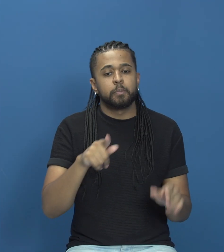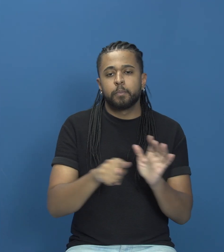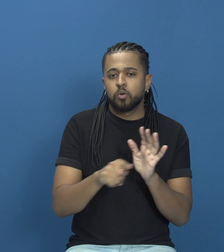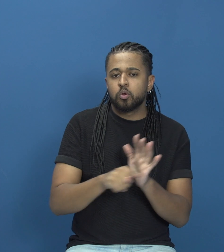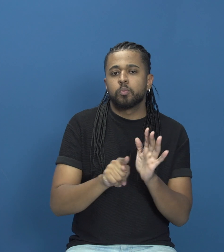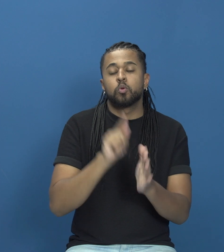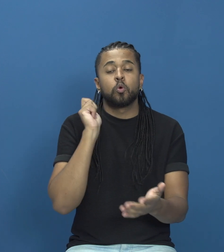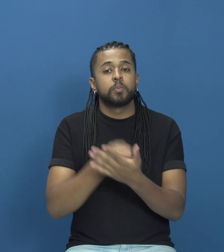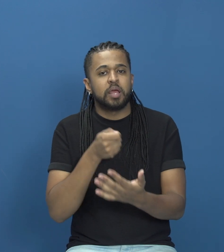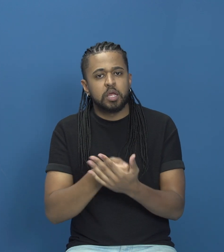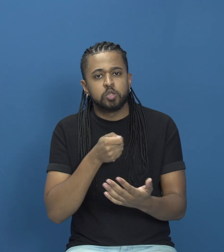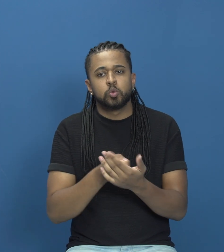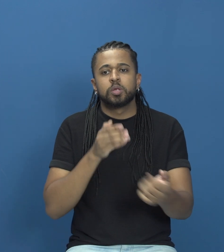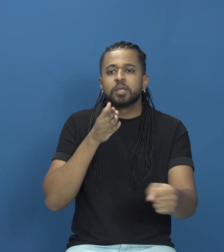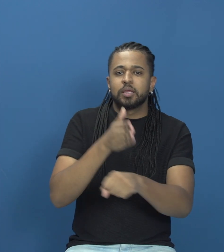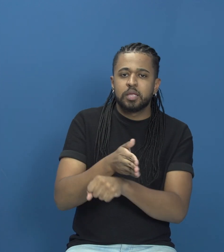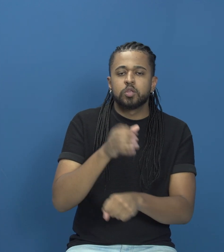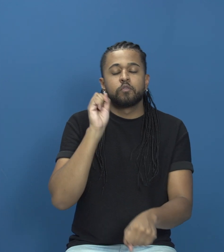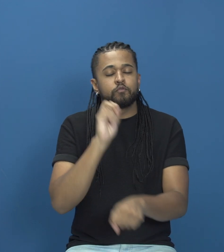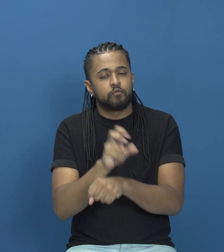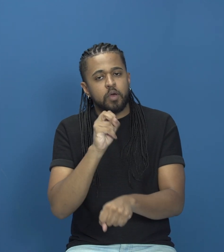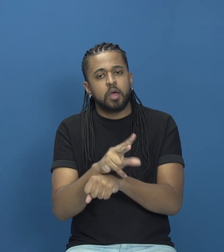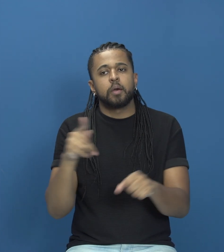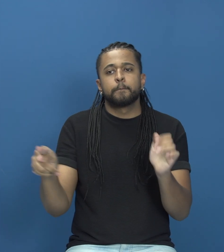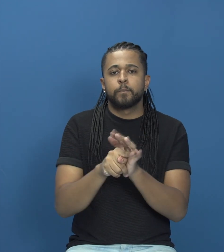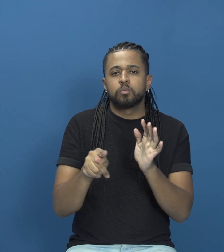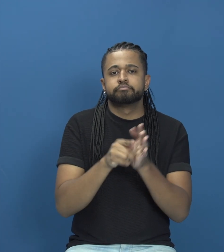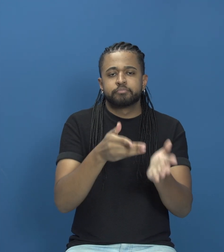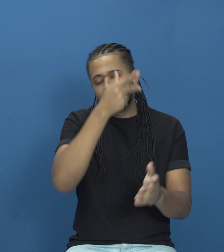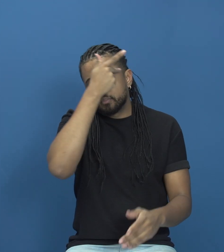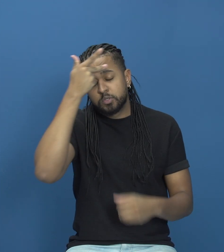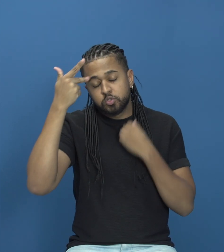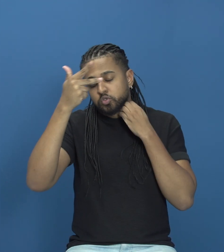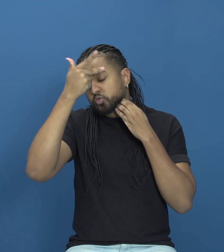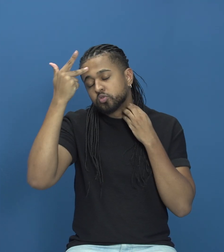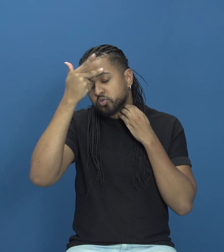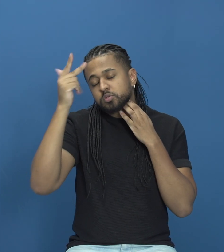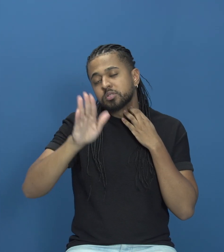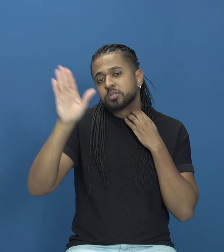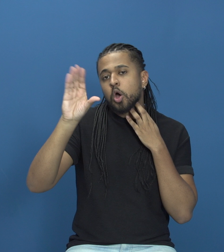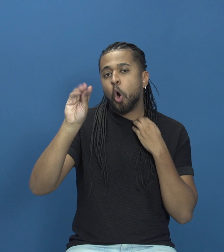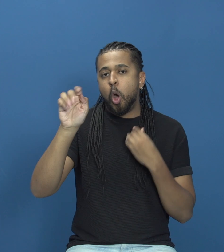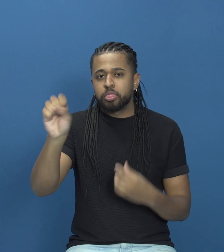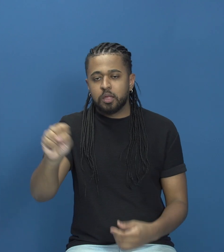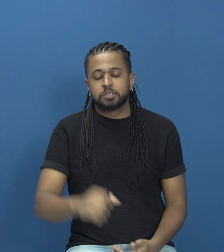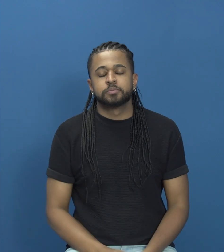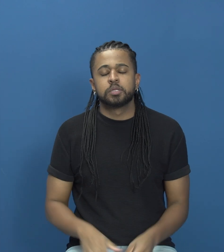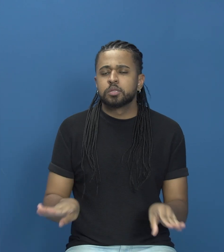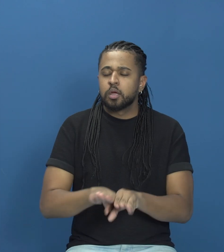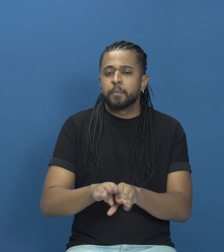requisitos obrigatórios para ingressos nas vagas reservadas aos candidatos, às candidatas cotistas,